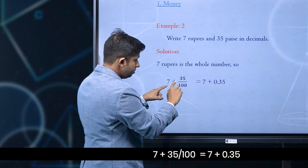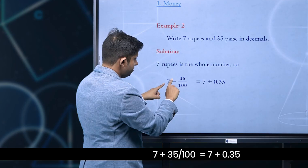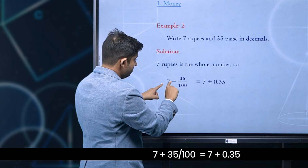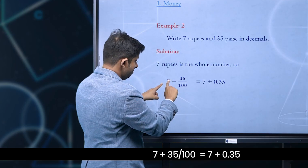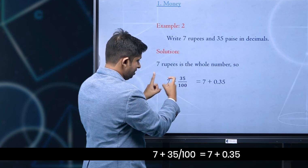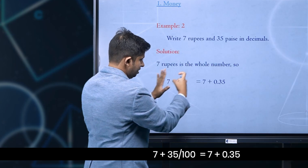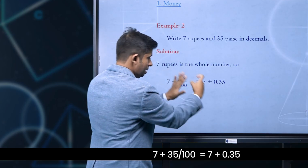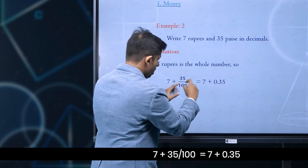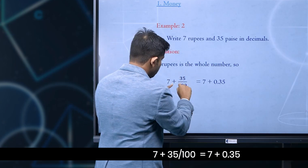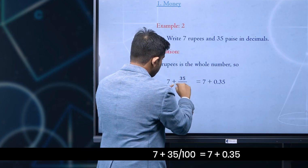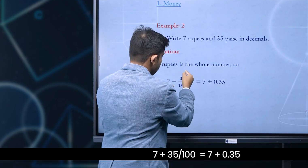0.35